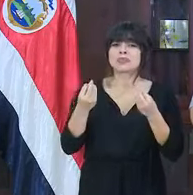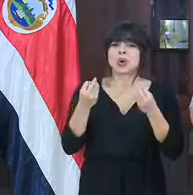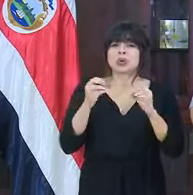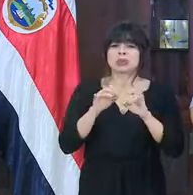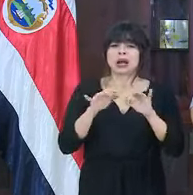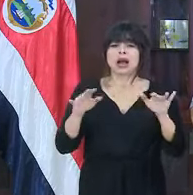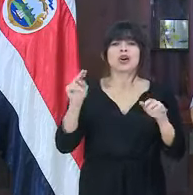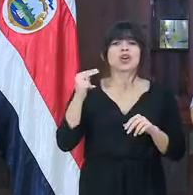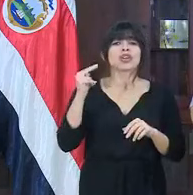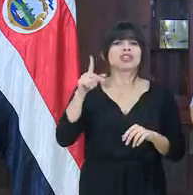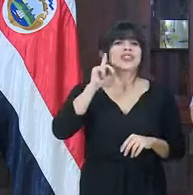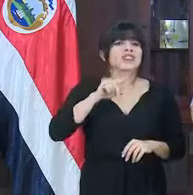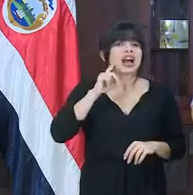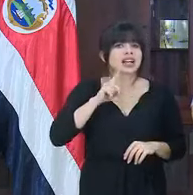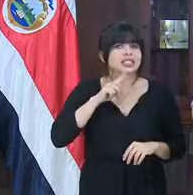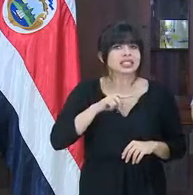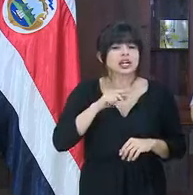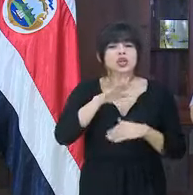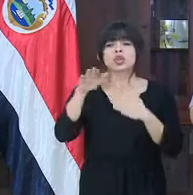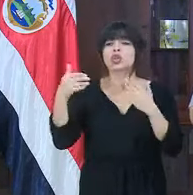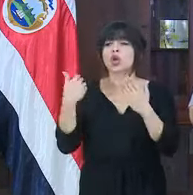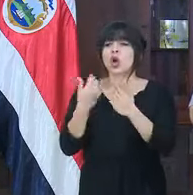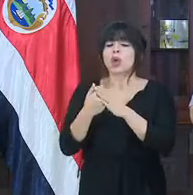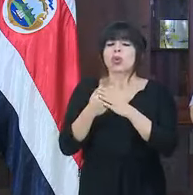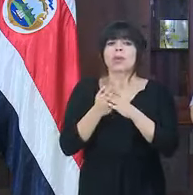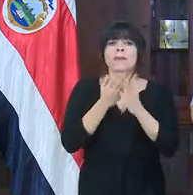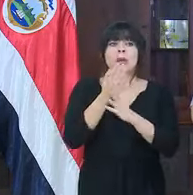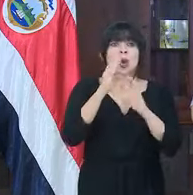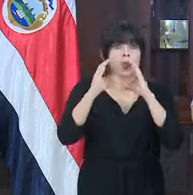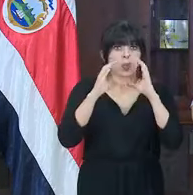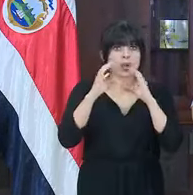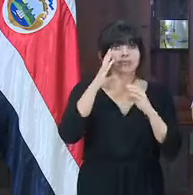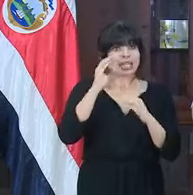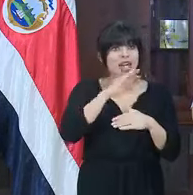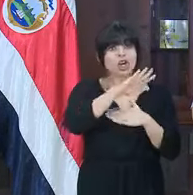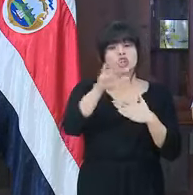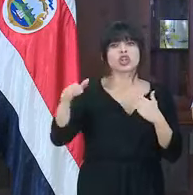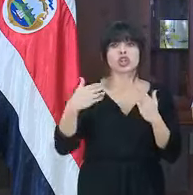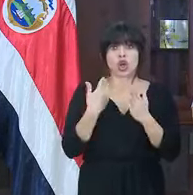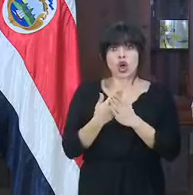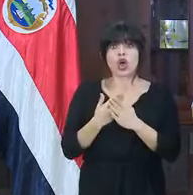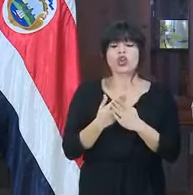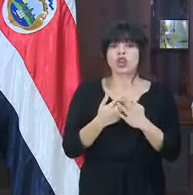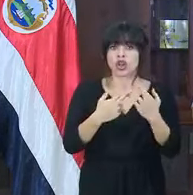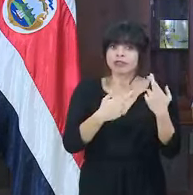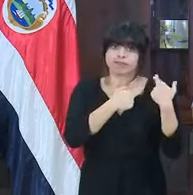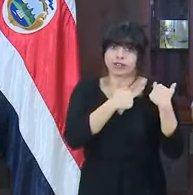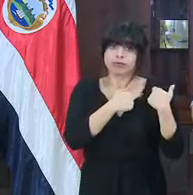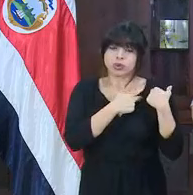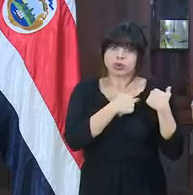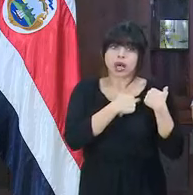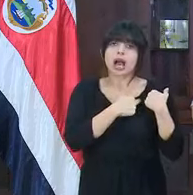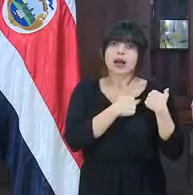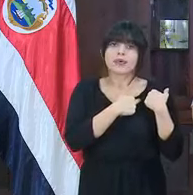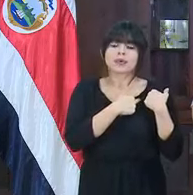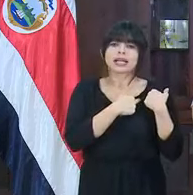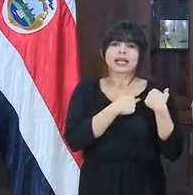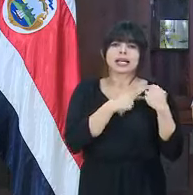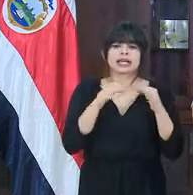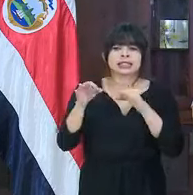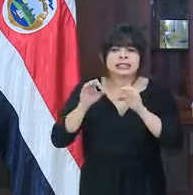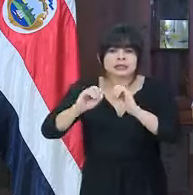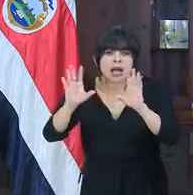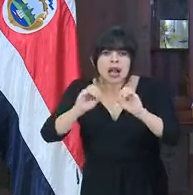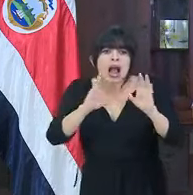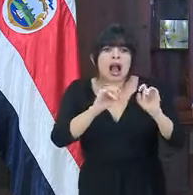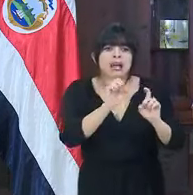falsas. Todos los medios de comunicación, creo que todos en general, más bien tenemos la responsabilidad de clarificar